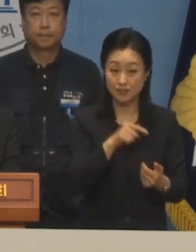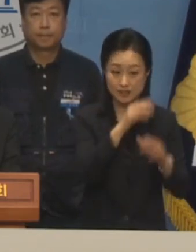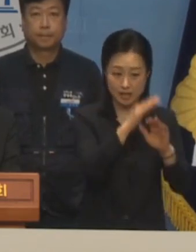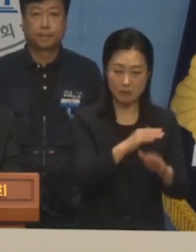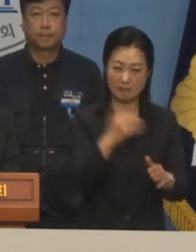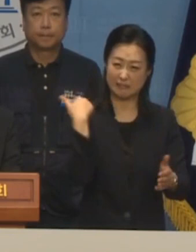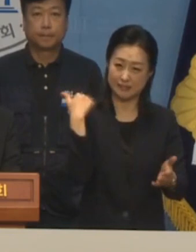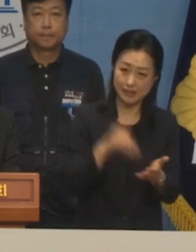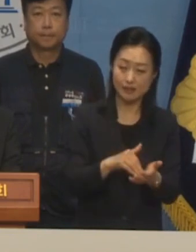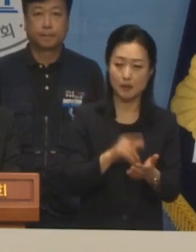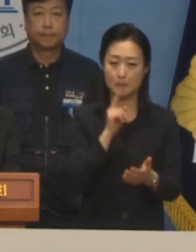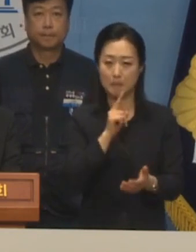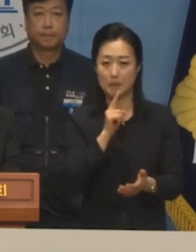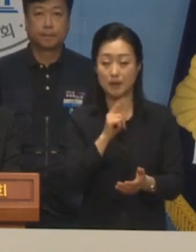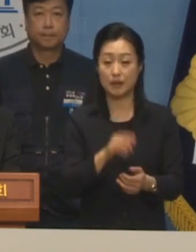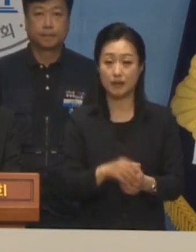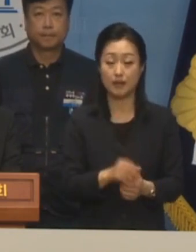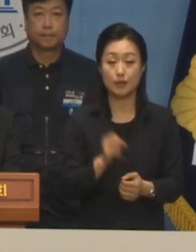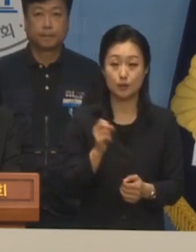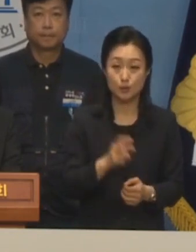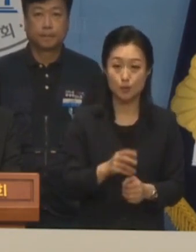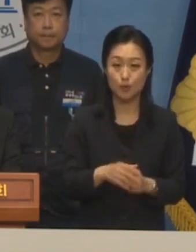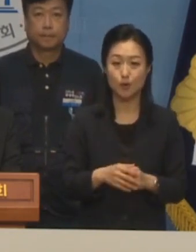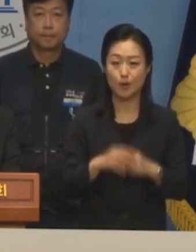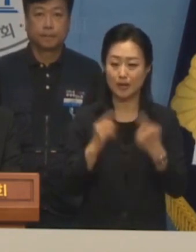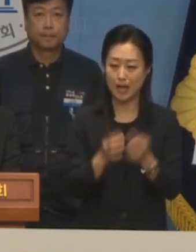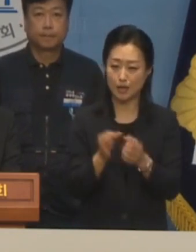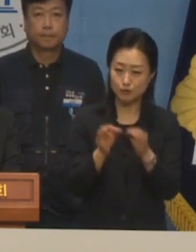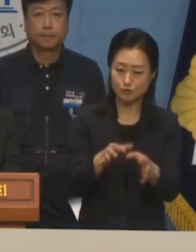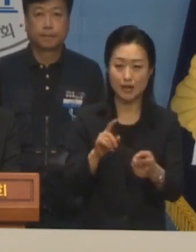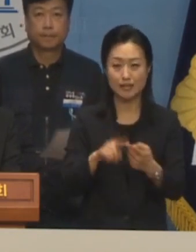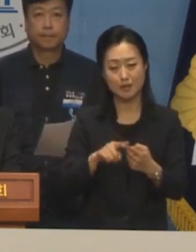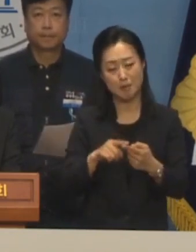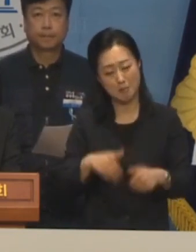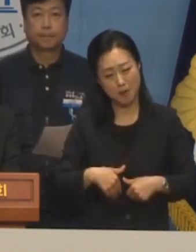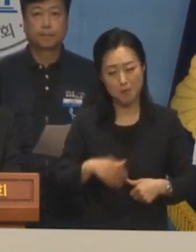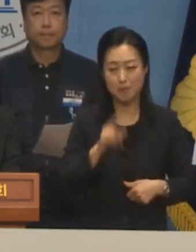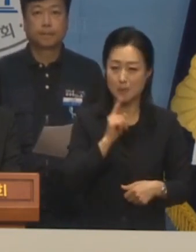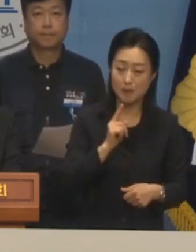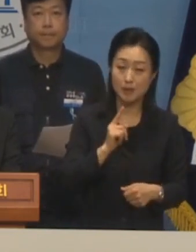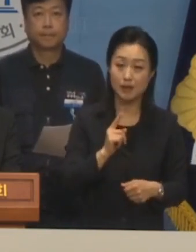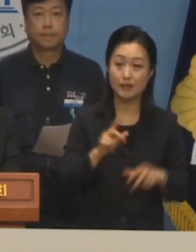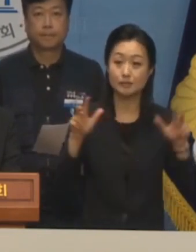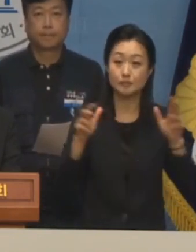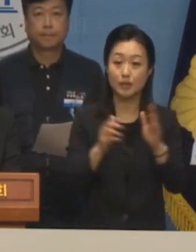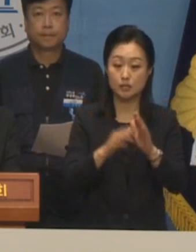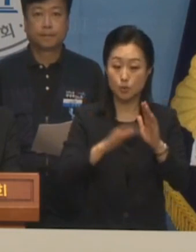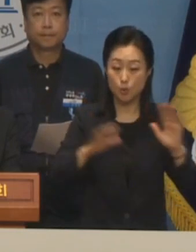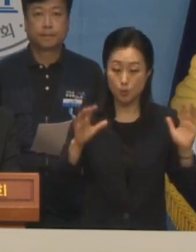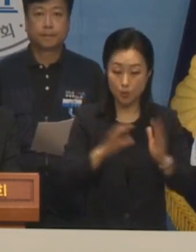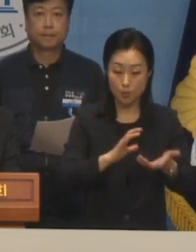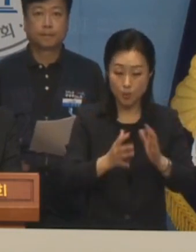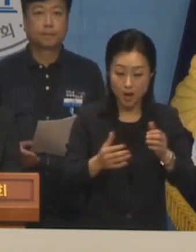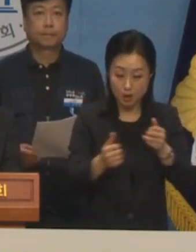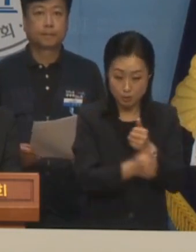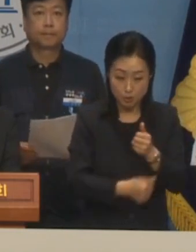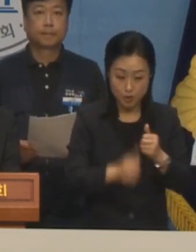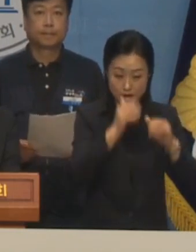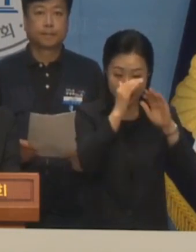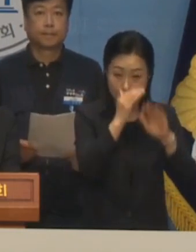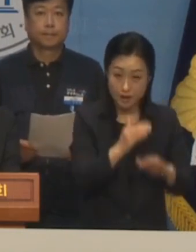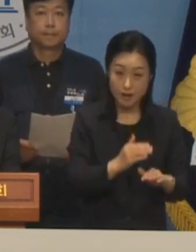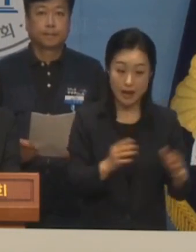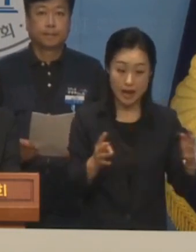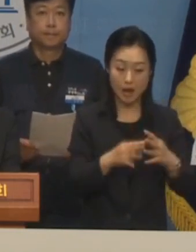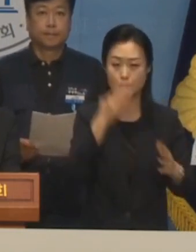다시 끄집어내거나 연금 민간 활성화 등을 거론하면서 그동안 공론화위원회의 논의 과정과